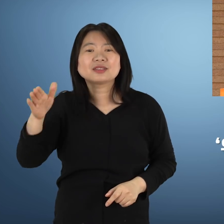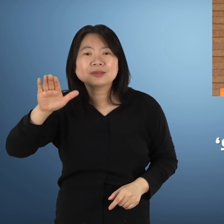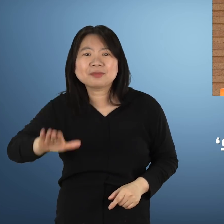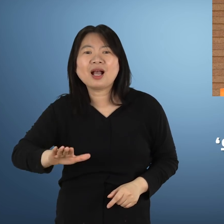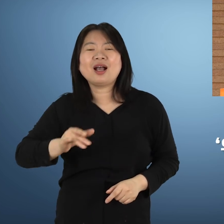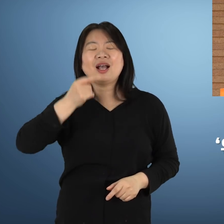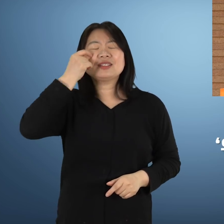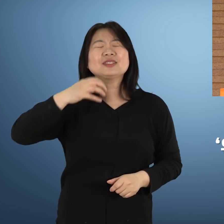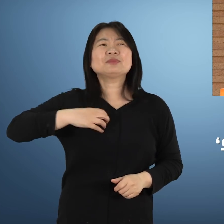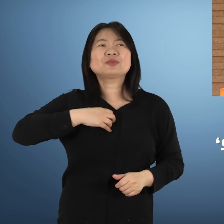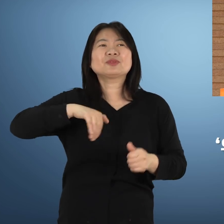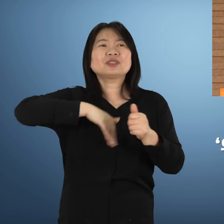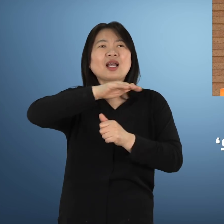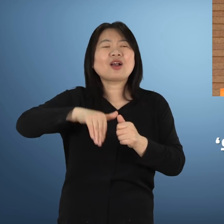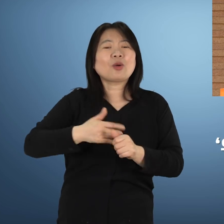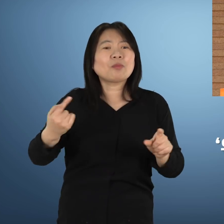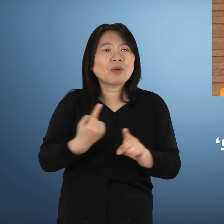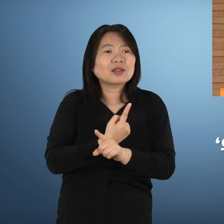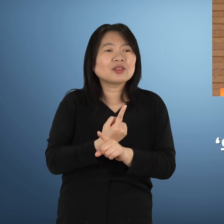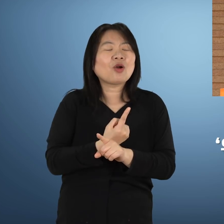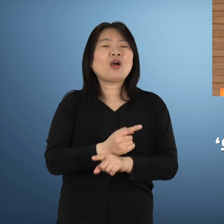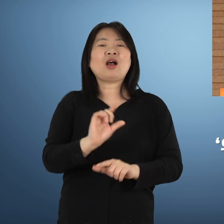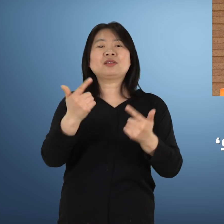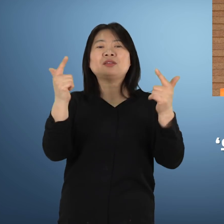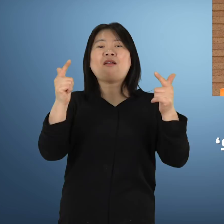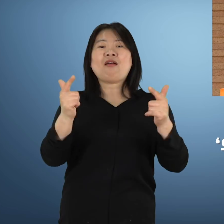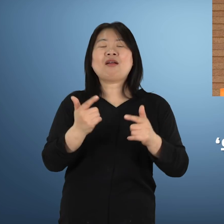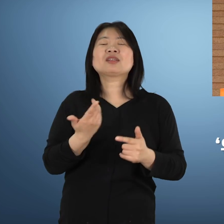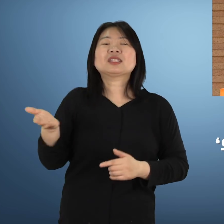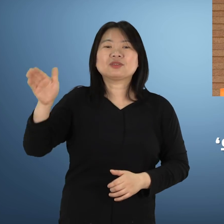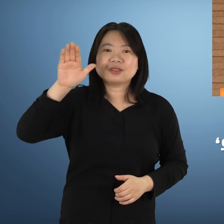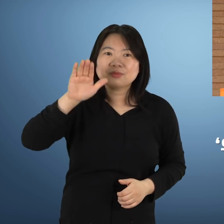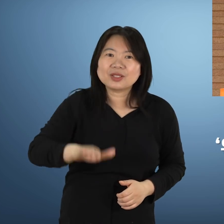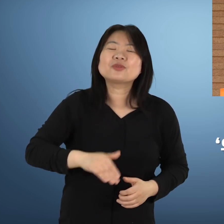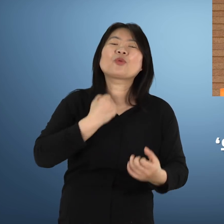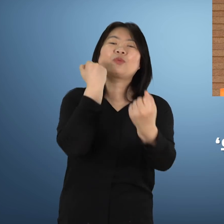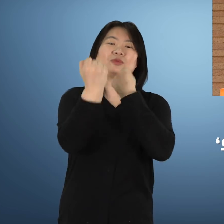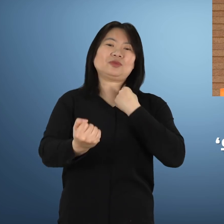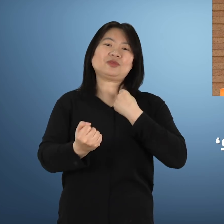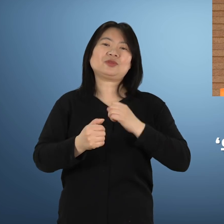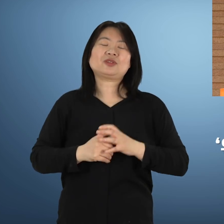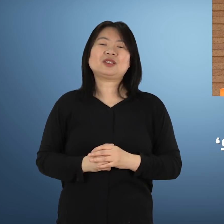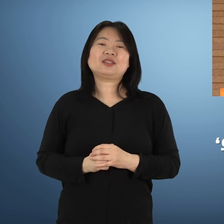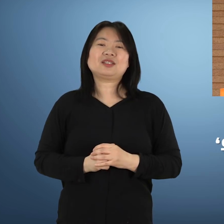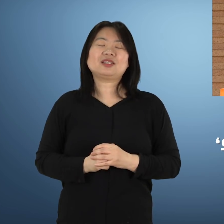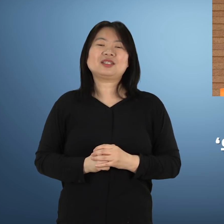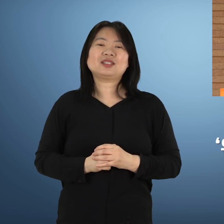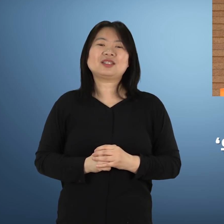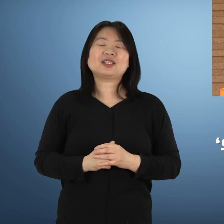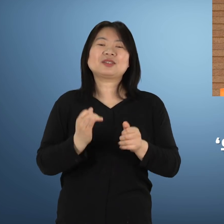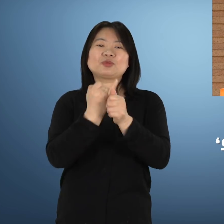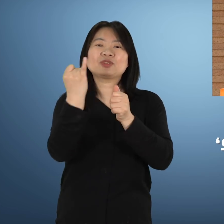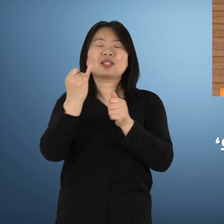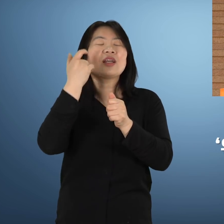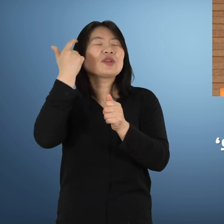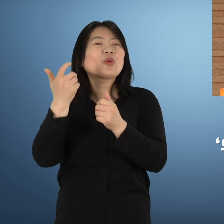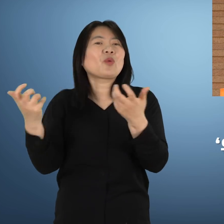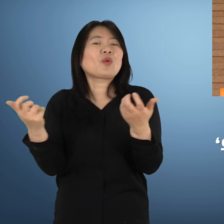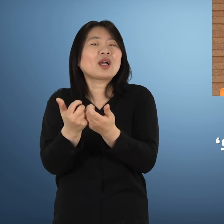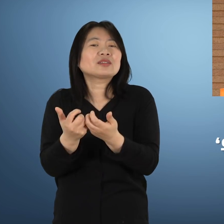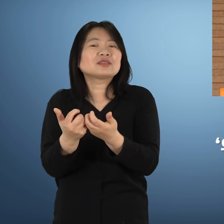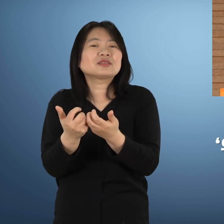슬픔의 상황은 바뀐 게 없어요. 그러나 그의 영혼 가득히